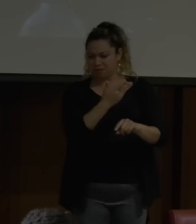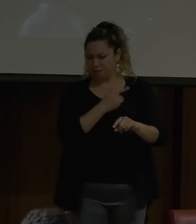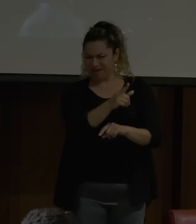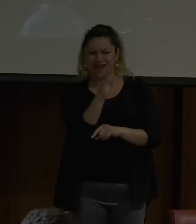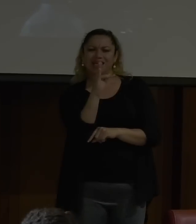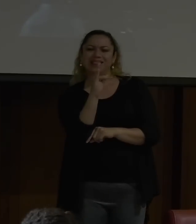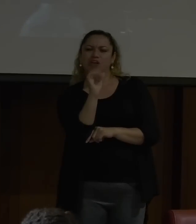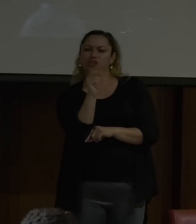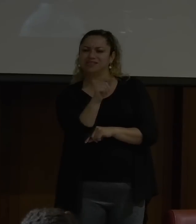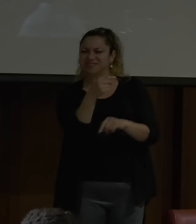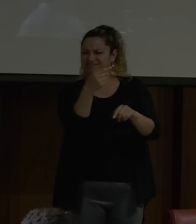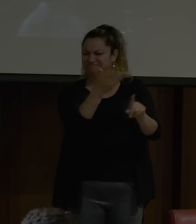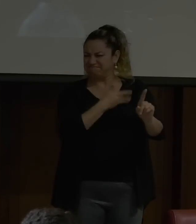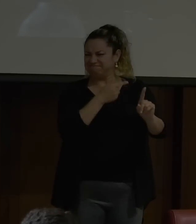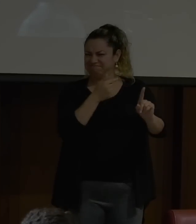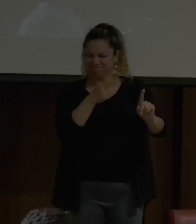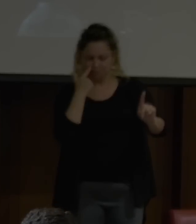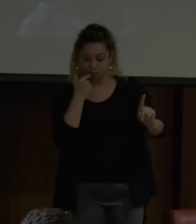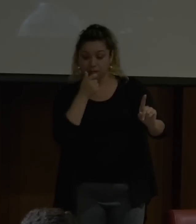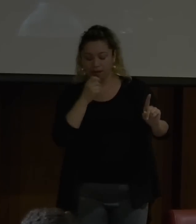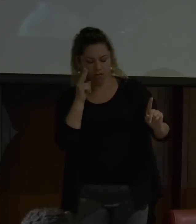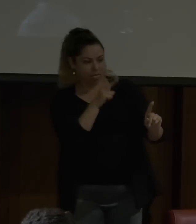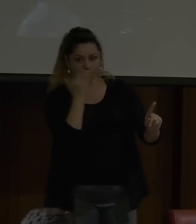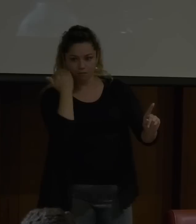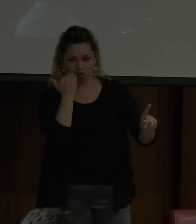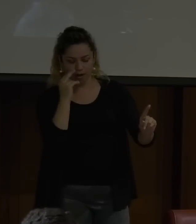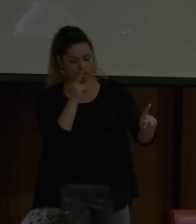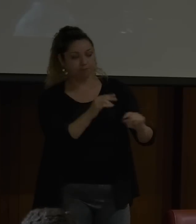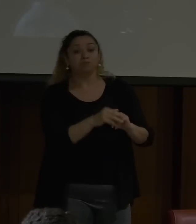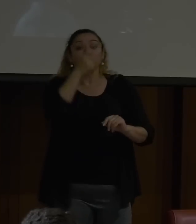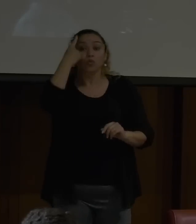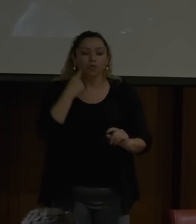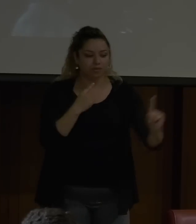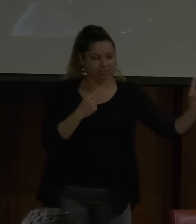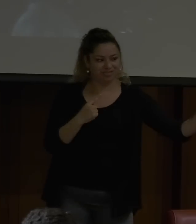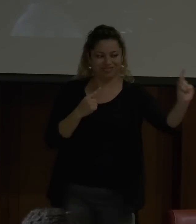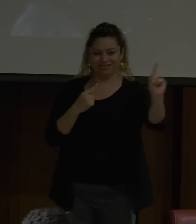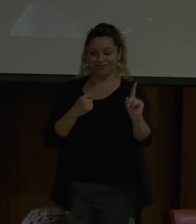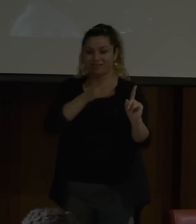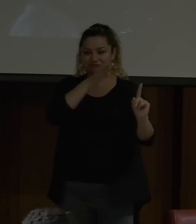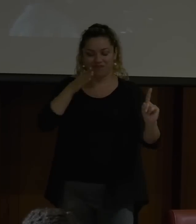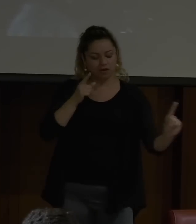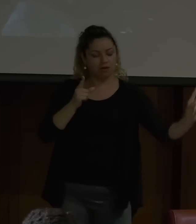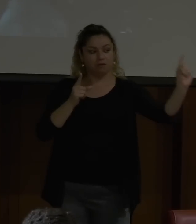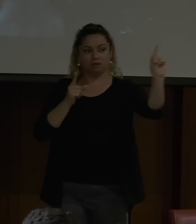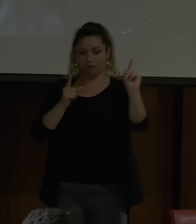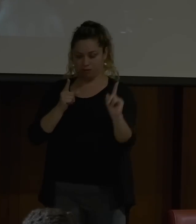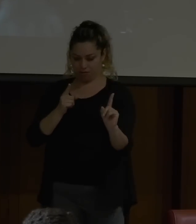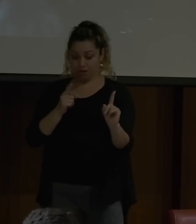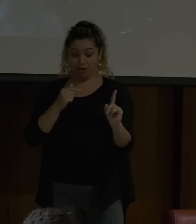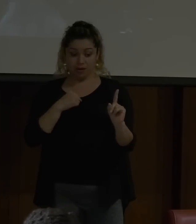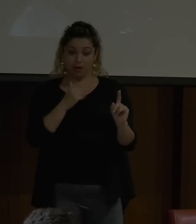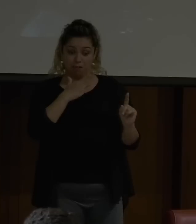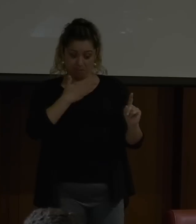que aparecen en el canto. Un día fue a la finca con su mamá y las hermanas. Su mamá era muy amiga de la mía y por